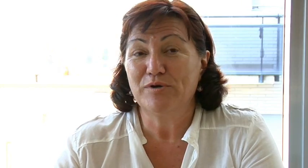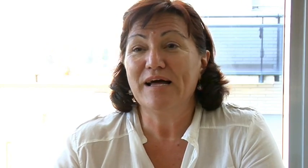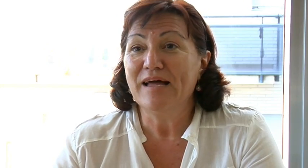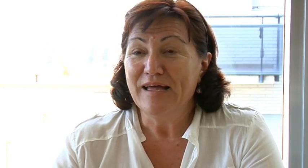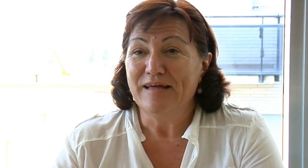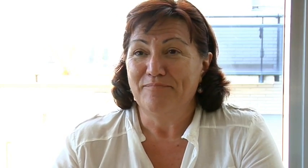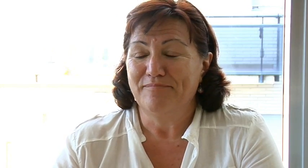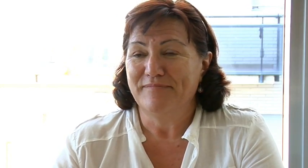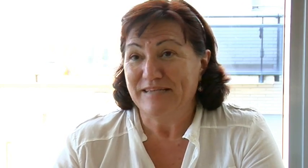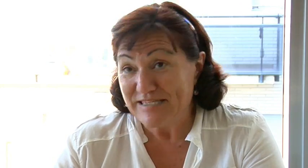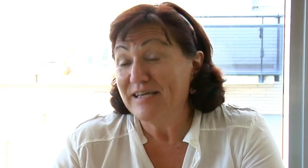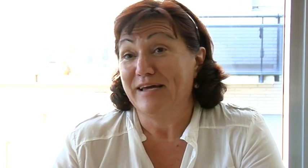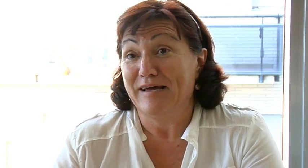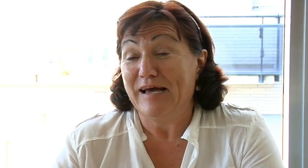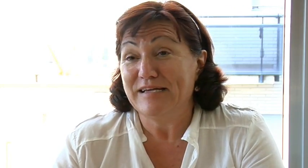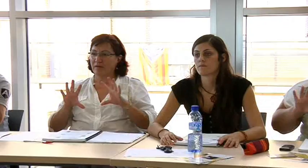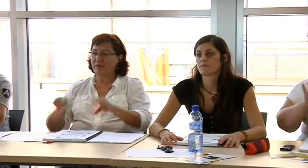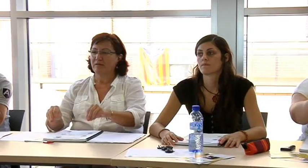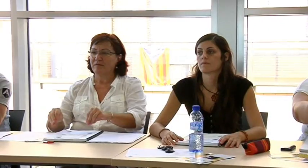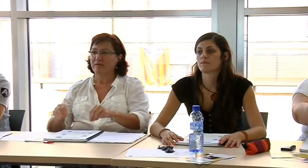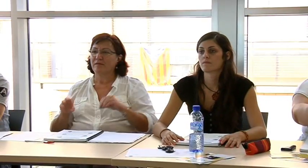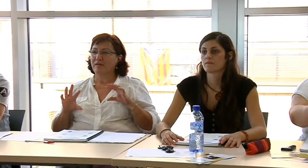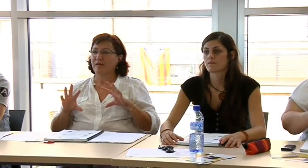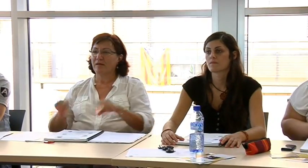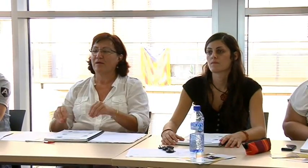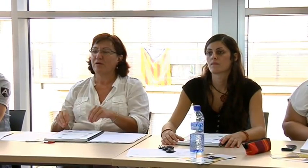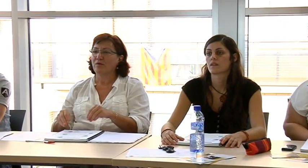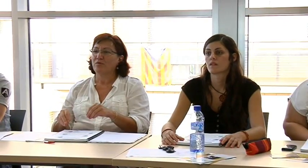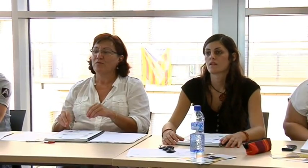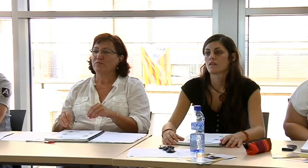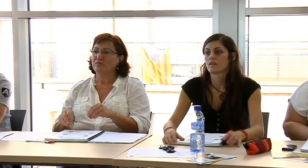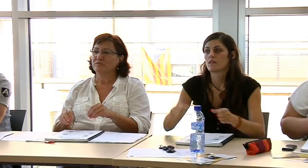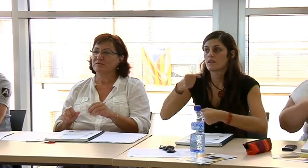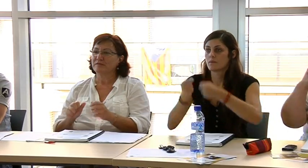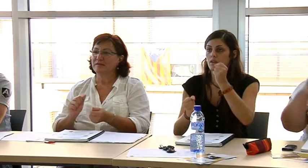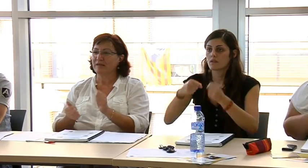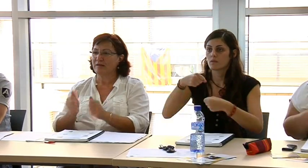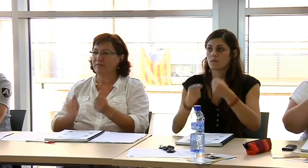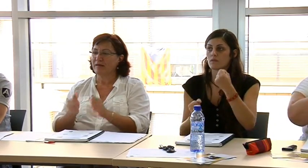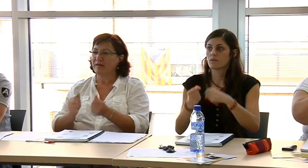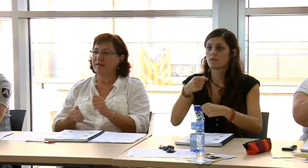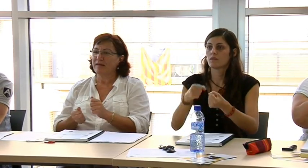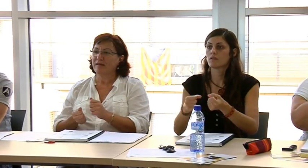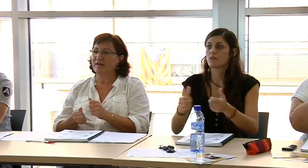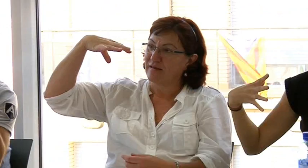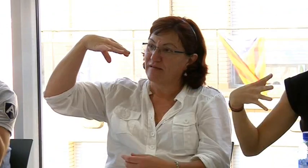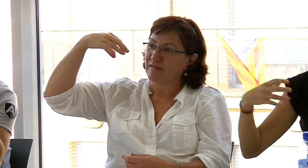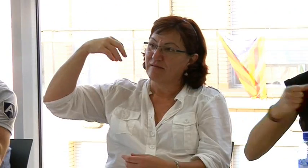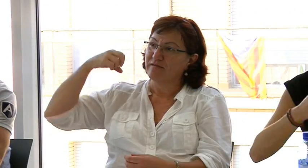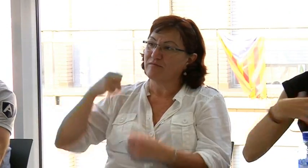clar, sí que és aquesta una miqueta la idea també de continuar, no? En queden encara molts anys per treballar